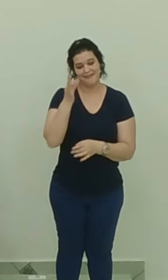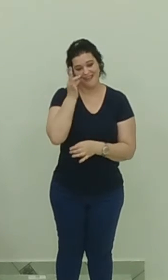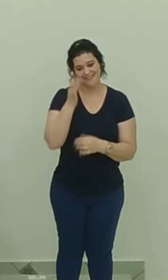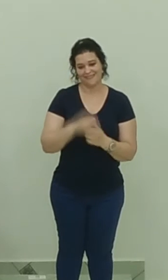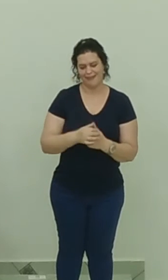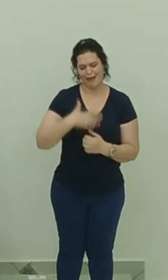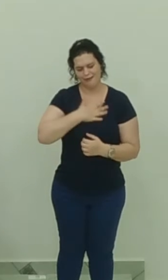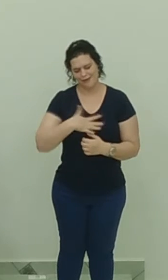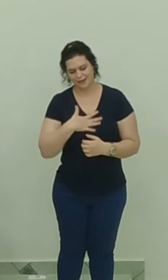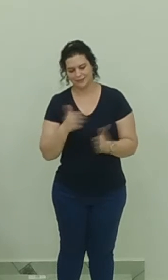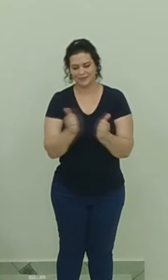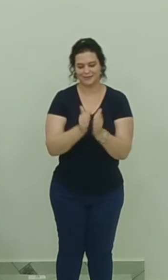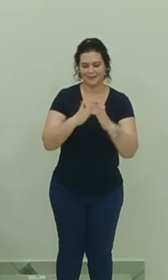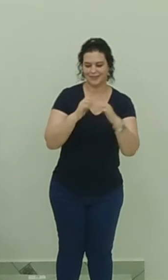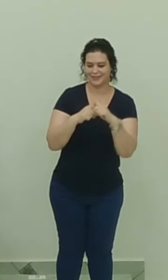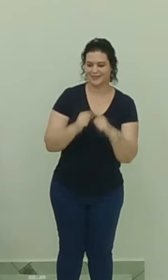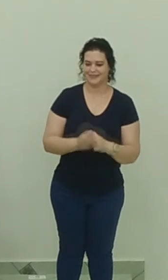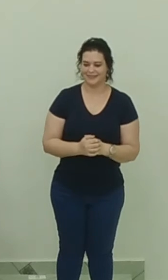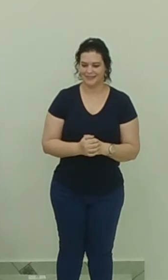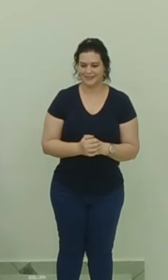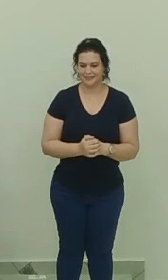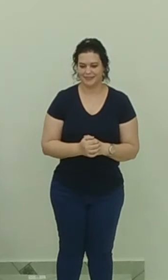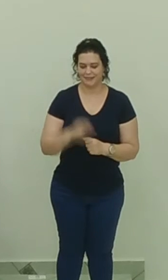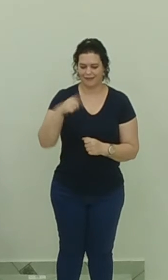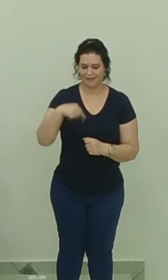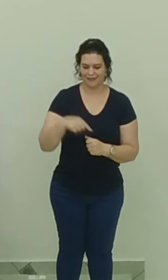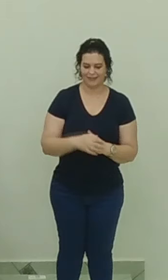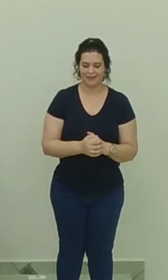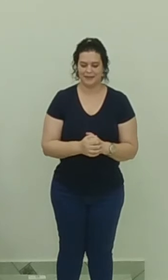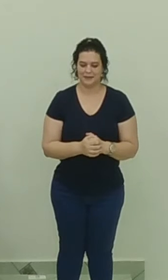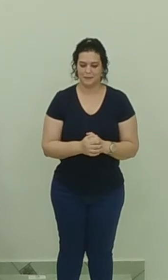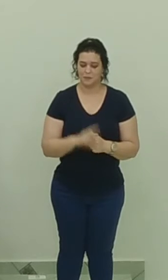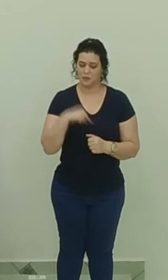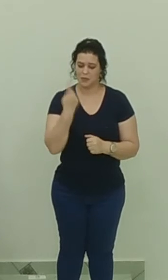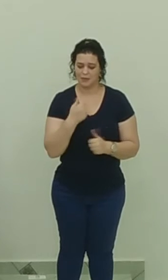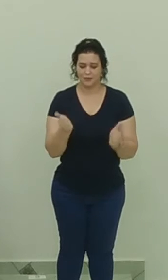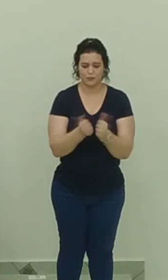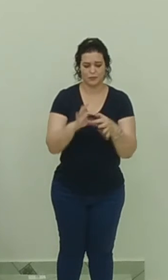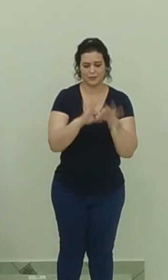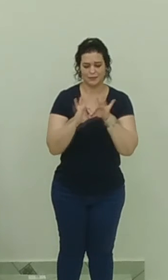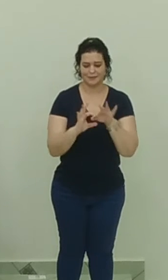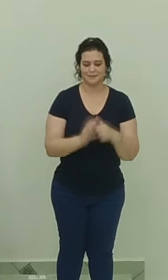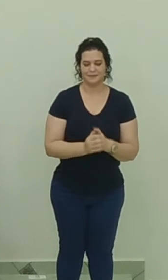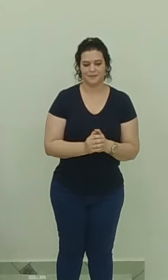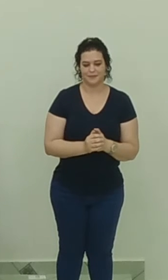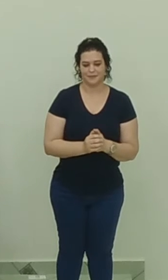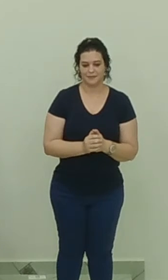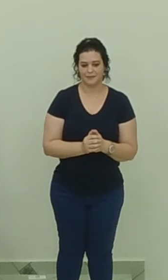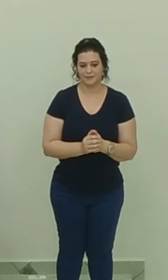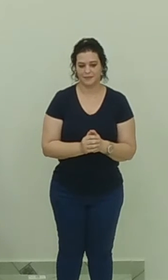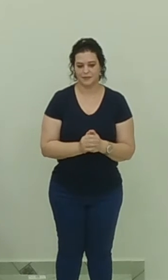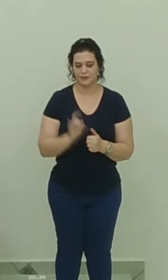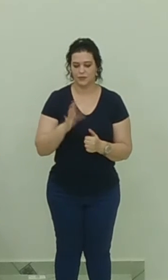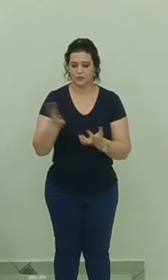estar novamente na casa de Deus, no seu lugar aqui físico, onde nos reunimos. E eu vou só